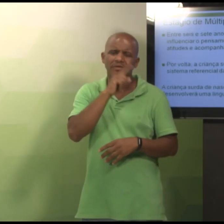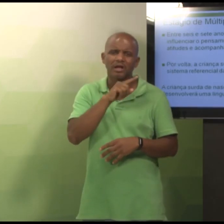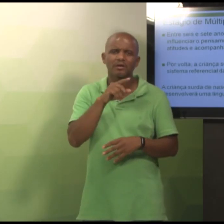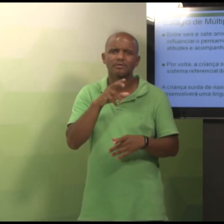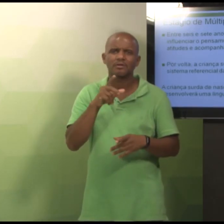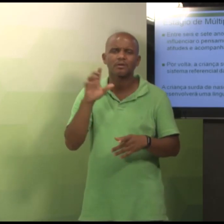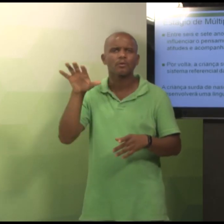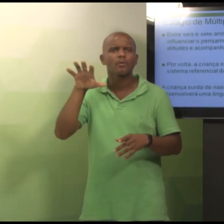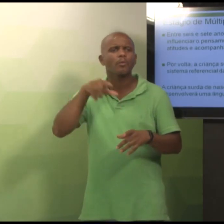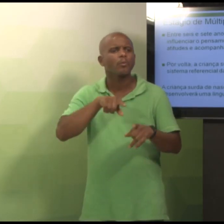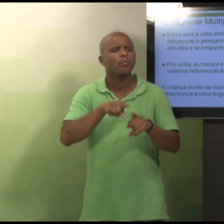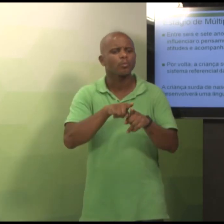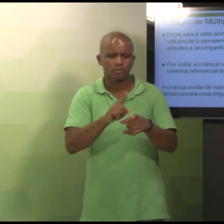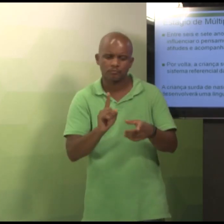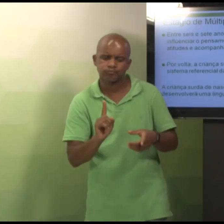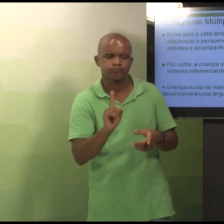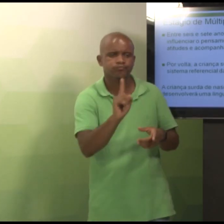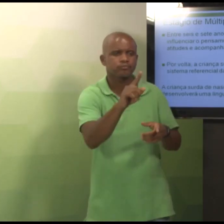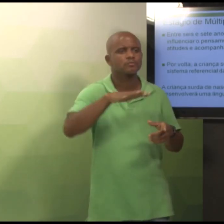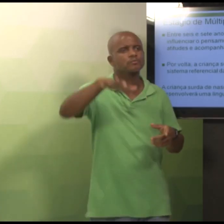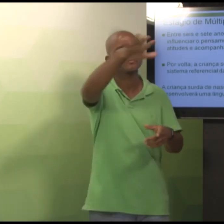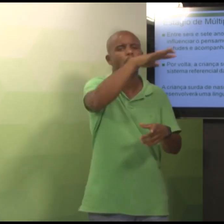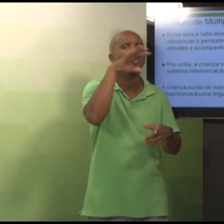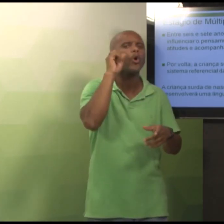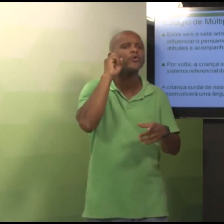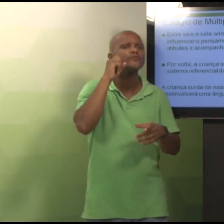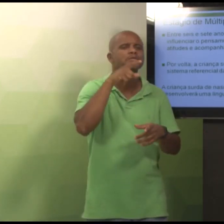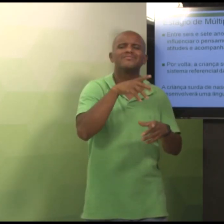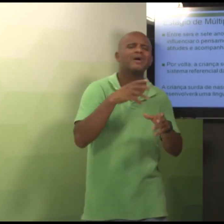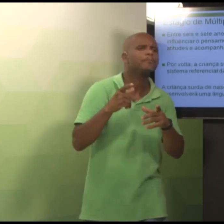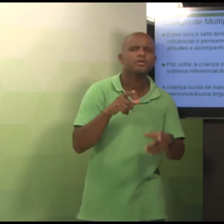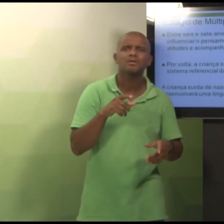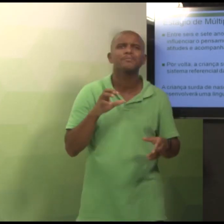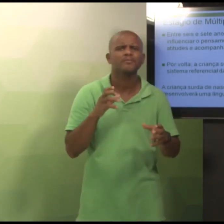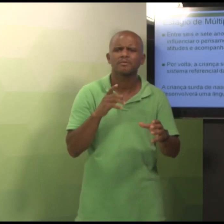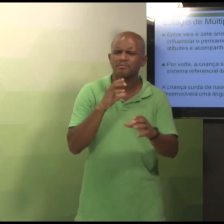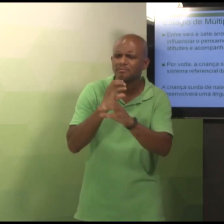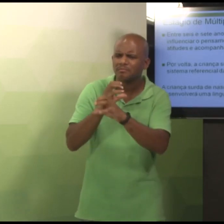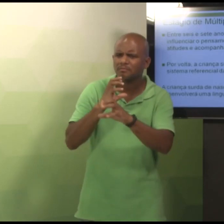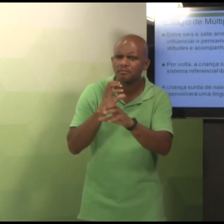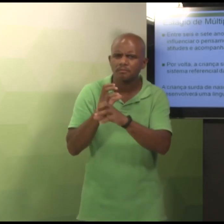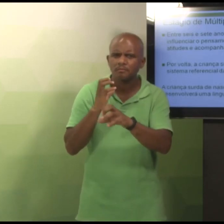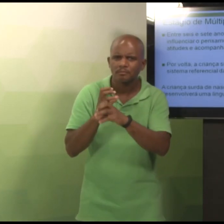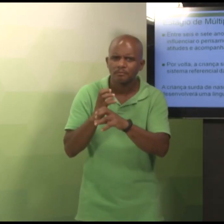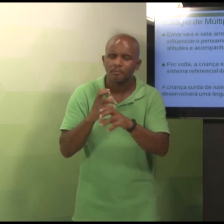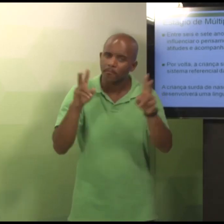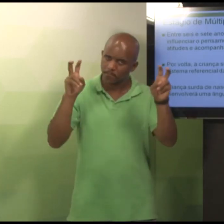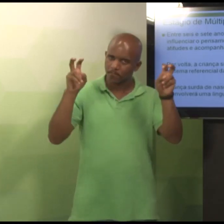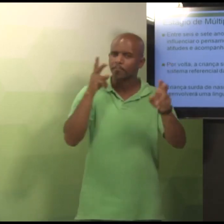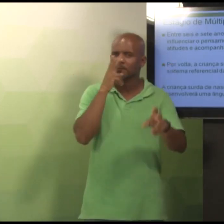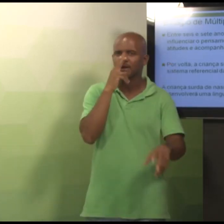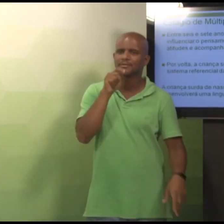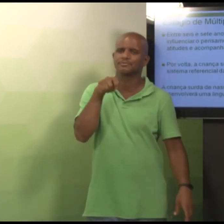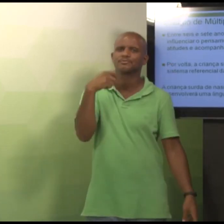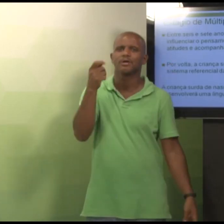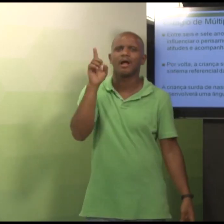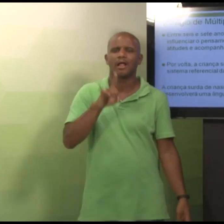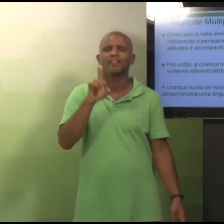no processo, ele não vai conseguir interagir com os ouvintes, terá falha na comunicação. Nesse caso,